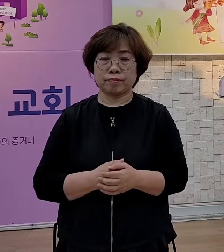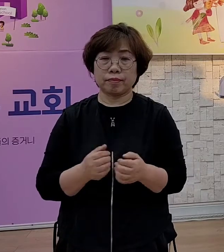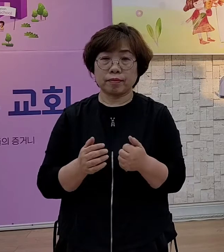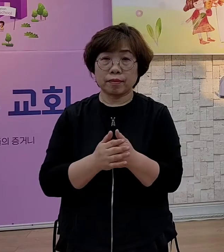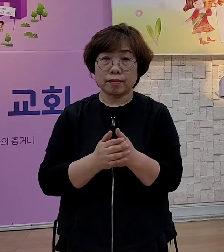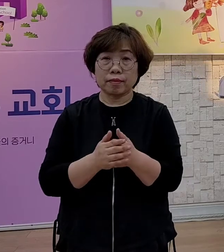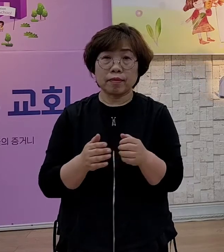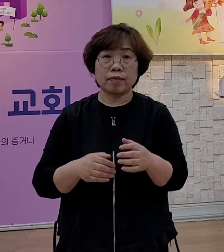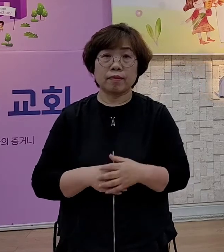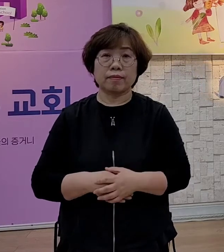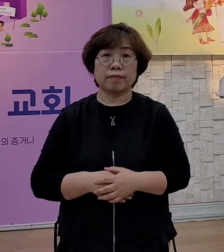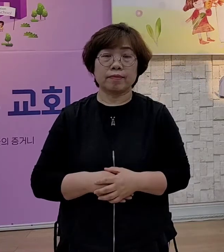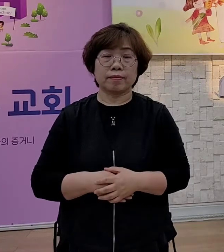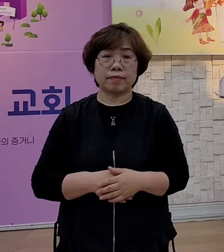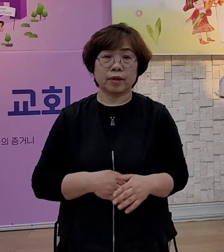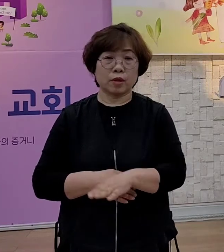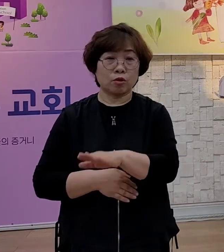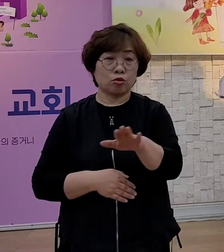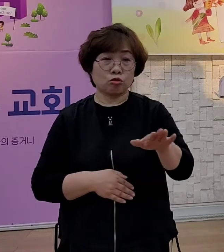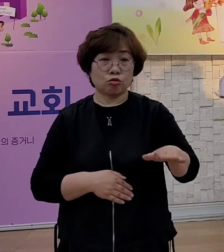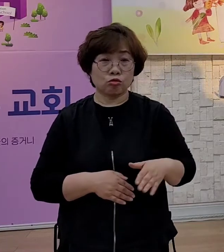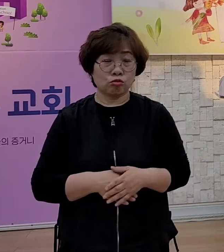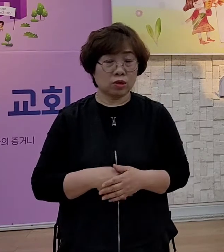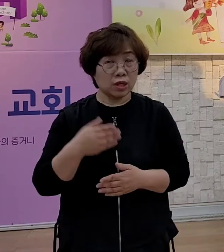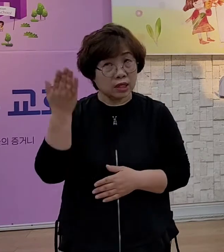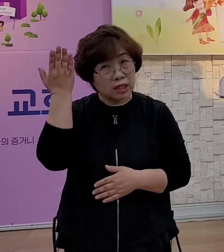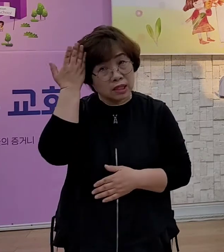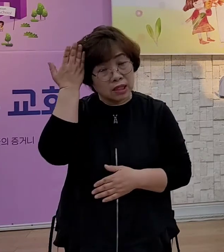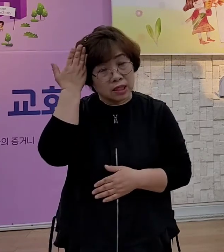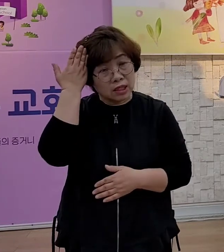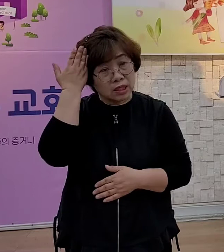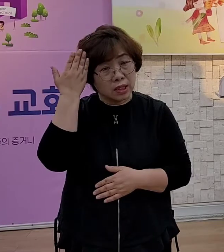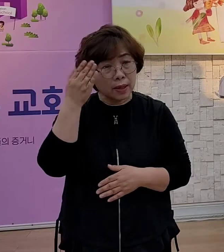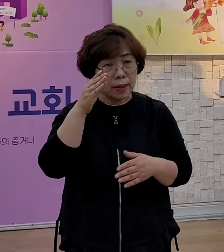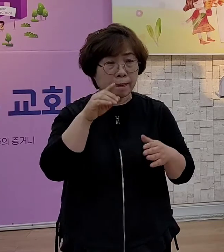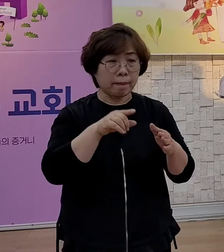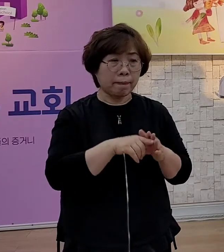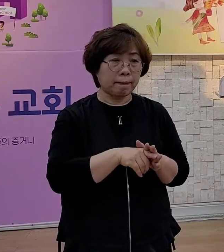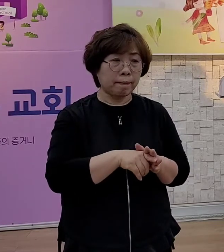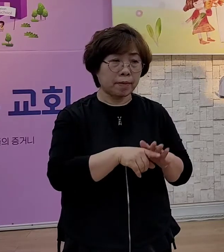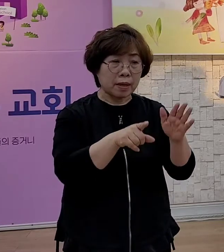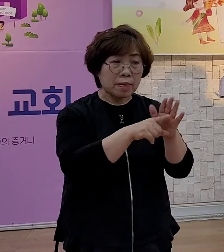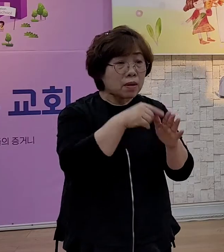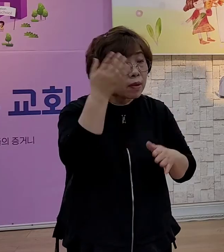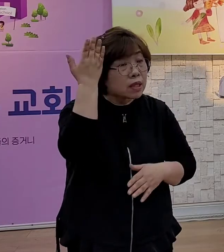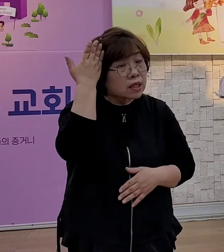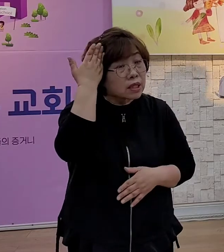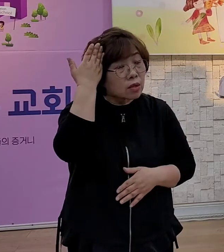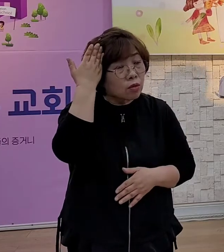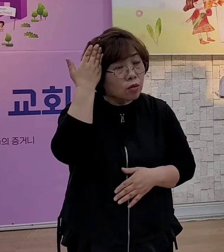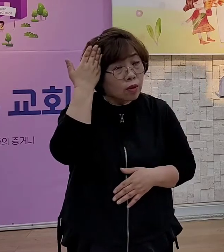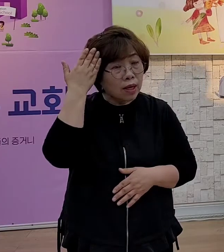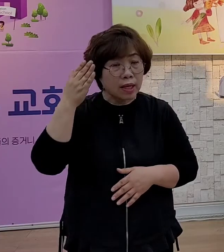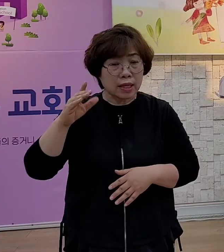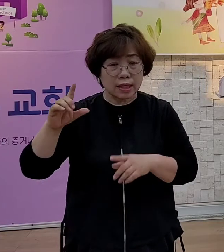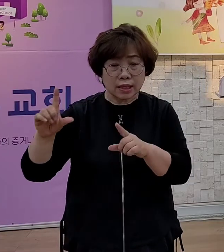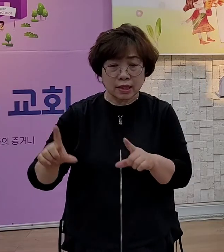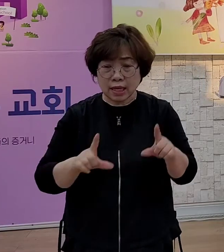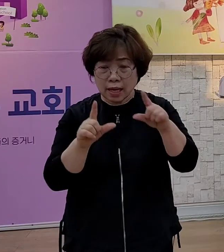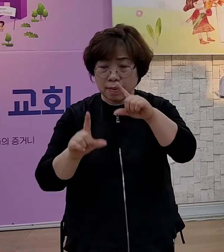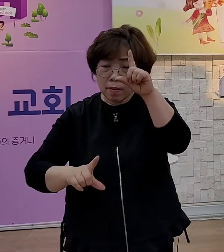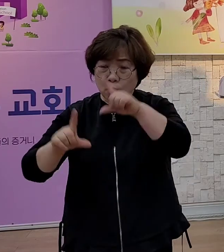그래서 오늘 우리가 진짜 이 지식과 삶, 믿음과 행함의 이 간격을 줄여나가기 위한 첫 번째 원리,